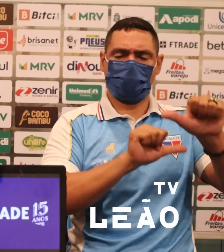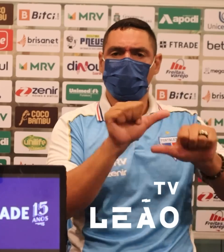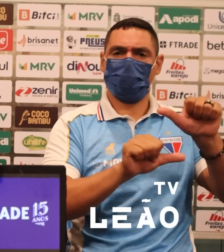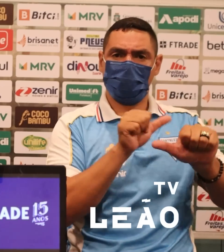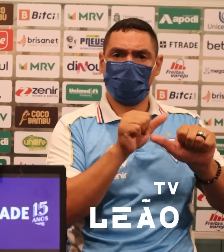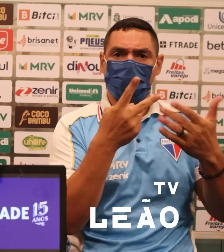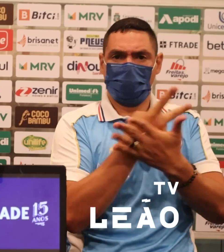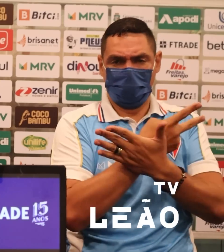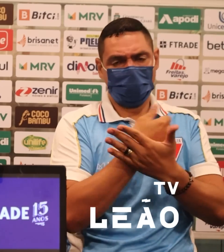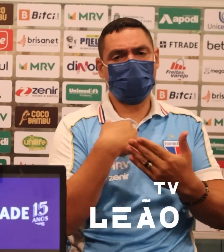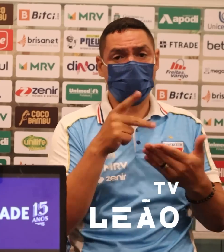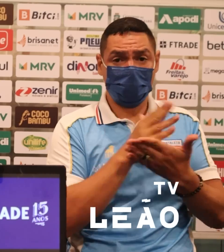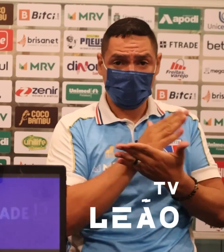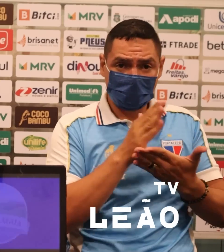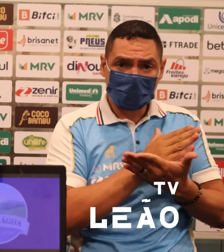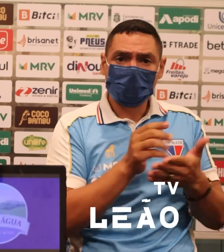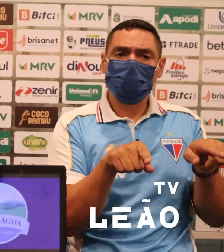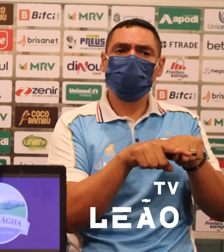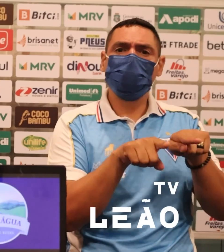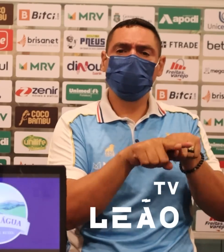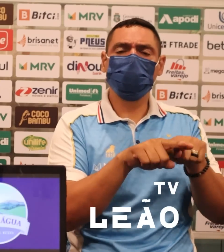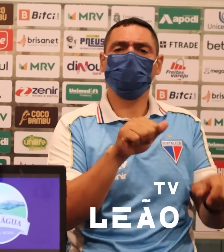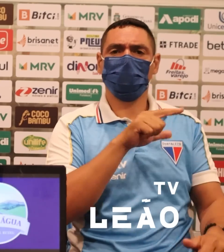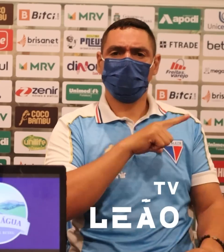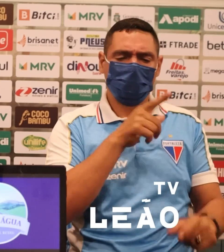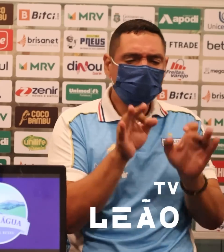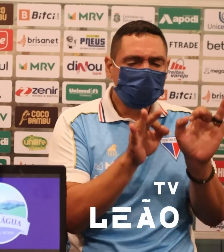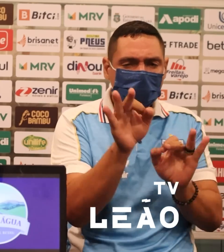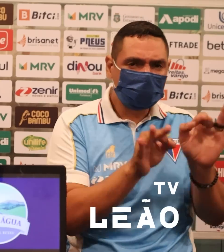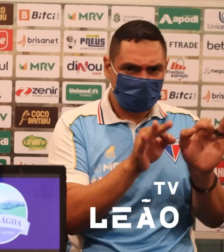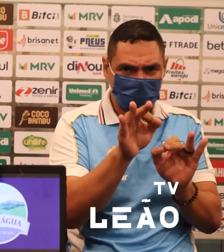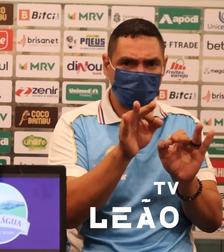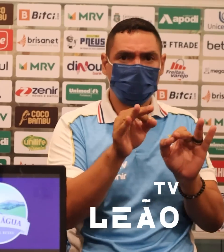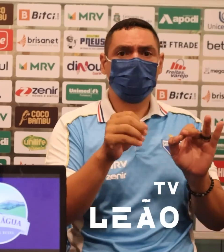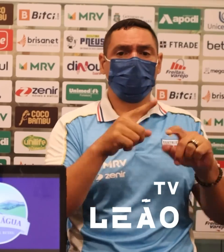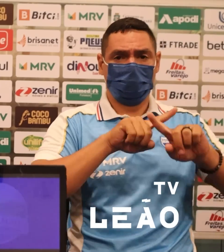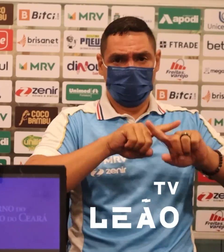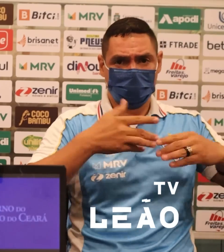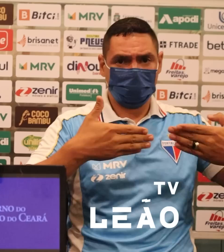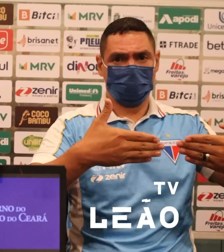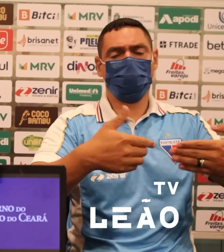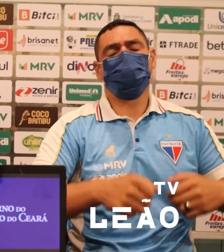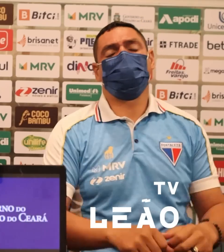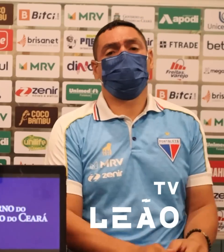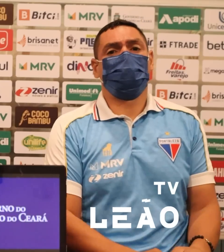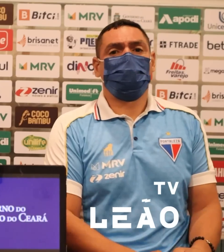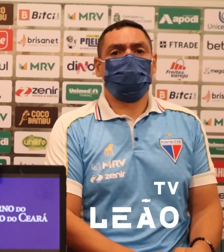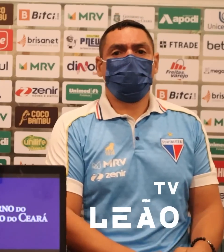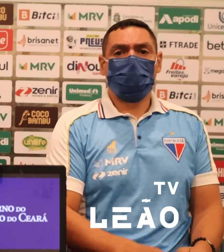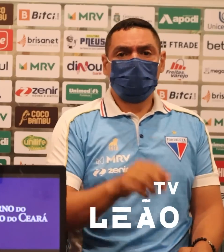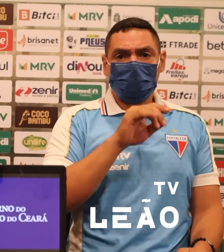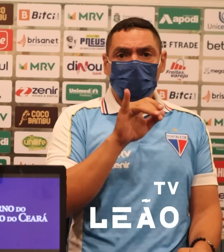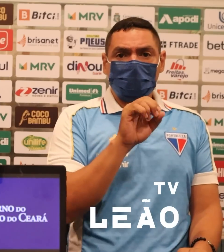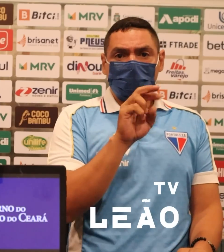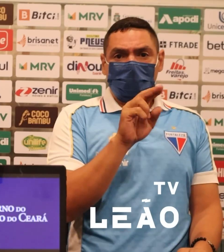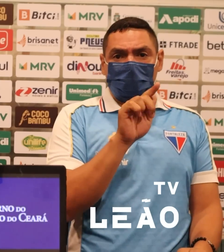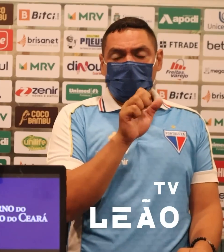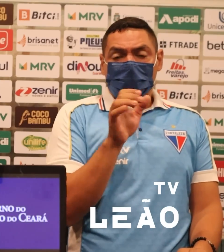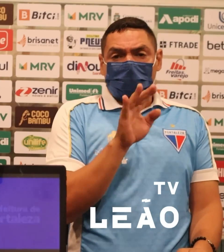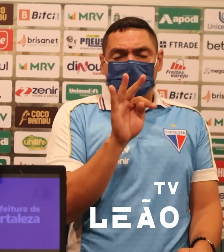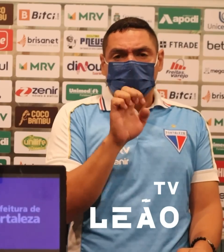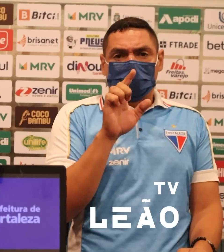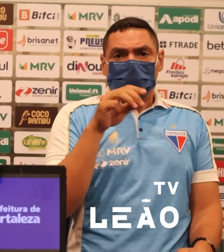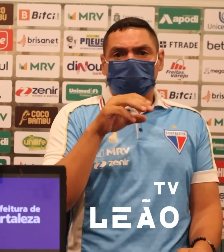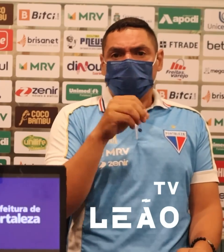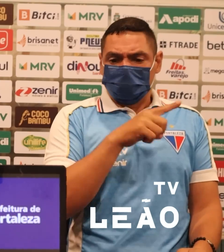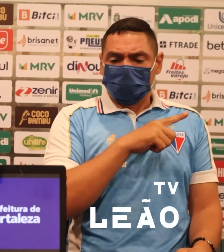errores y o planificar estrategia para partido próximo. O Jorge Telmo, da Tarde Tricolor, e a